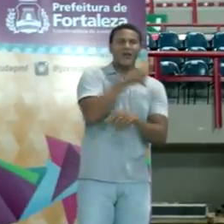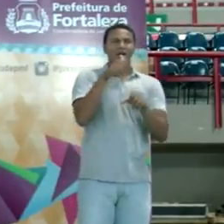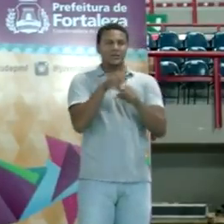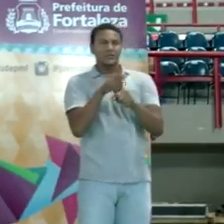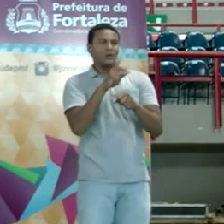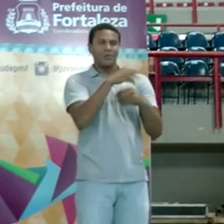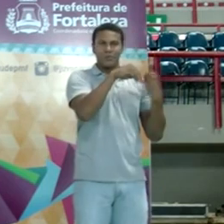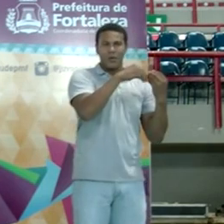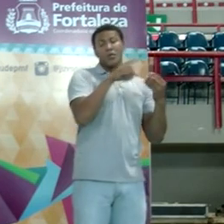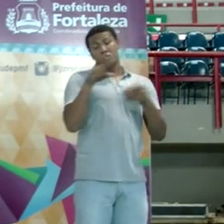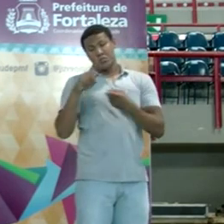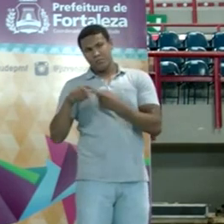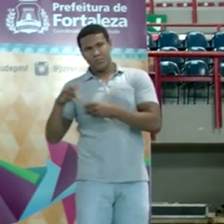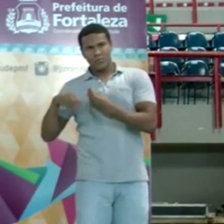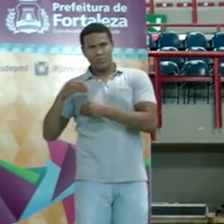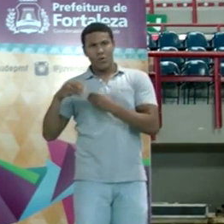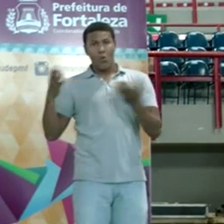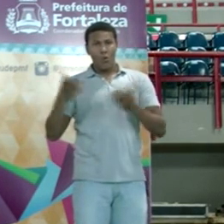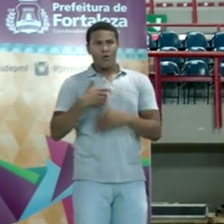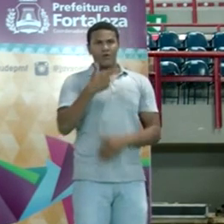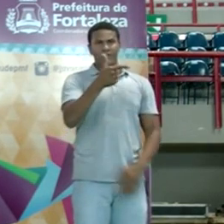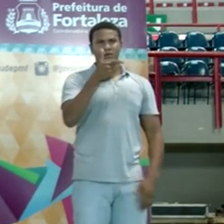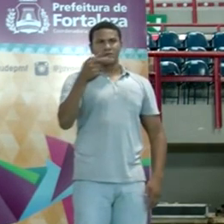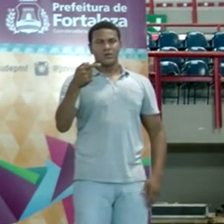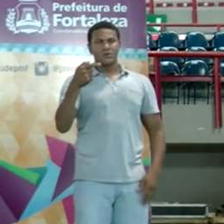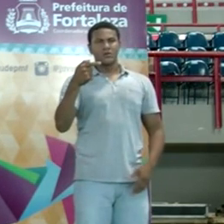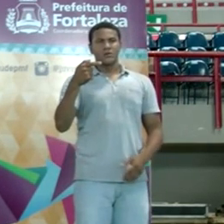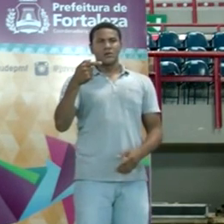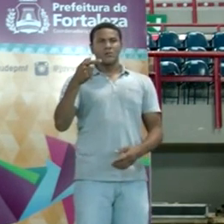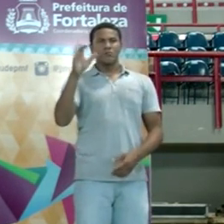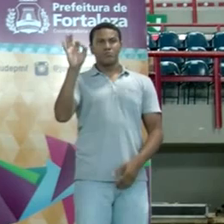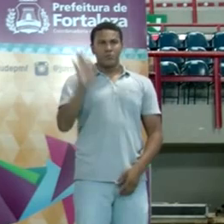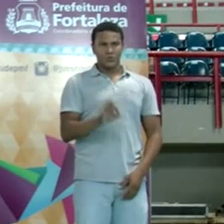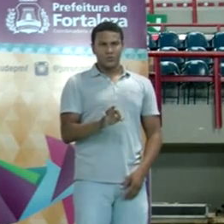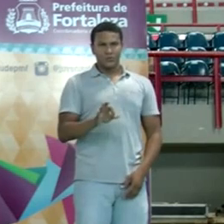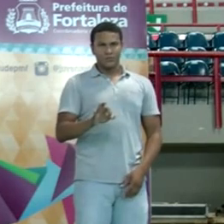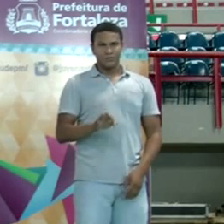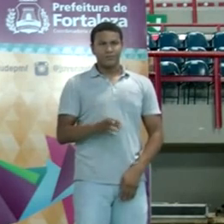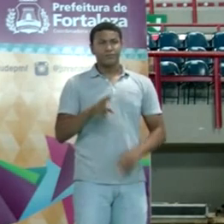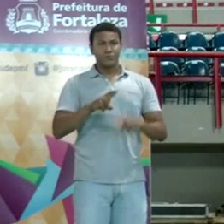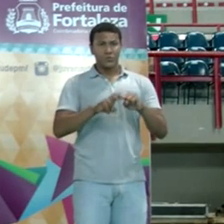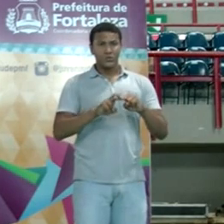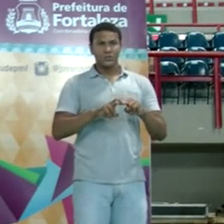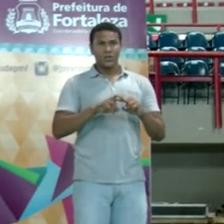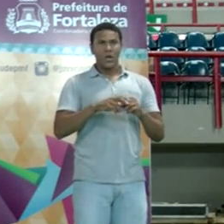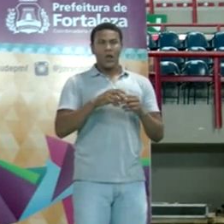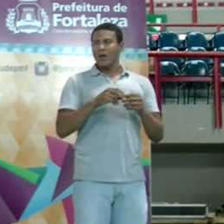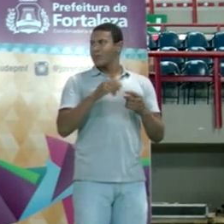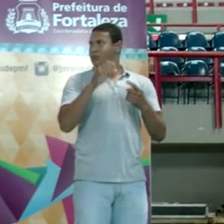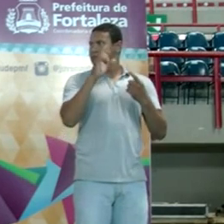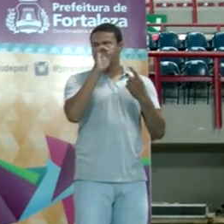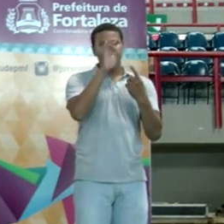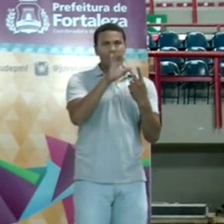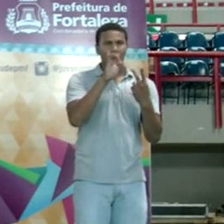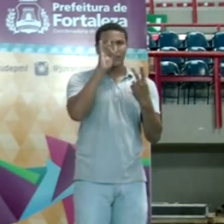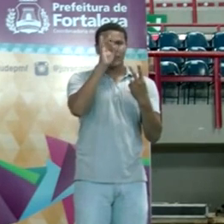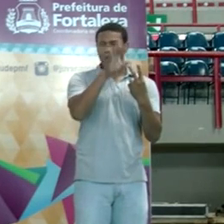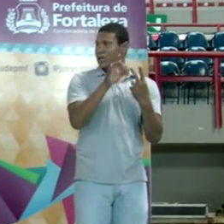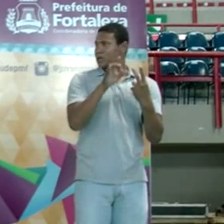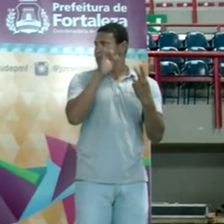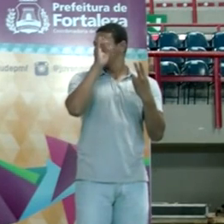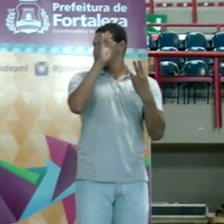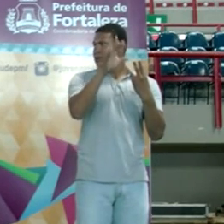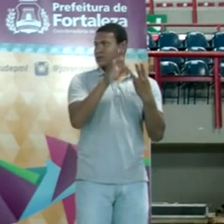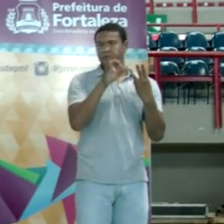tem 27% de etanol misturada nela. Então cada litro de gasolina, 270 ml